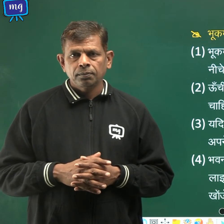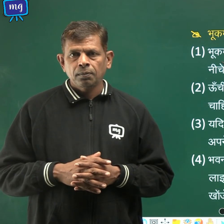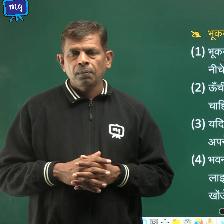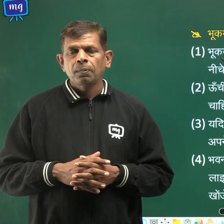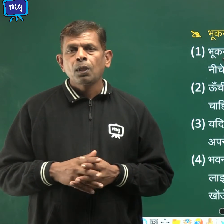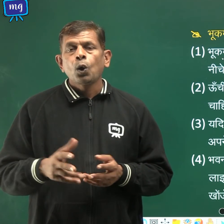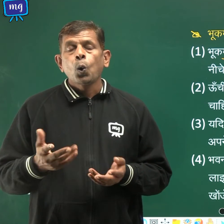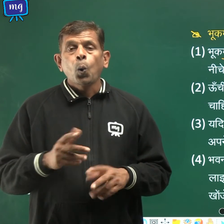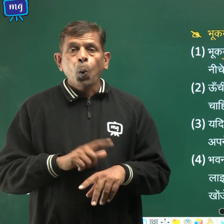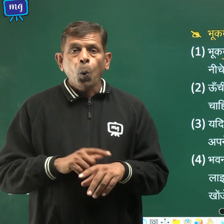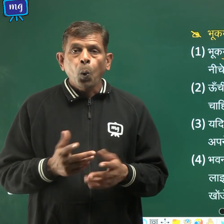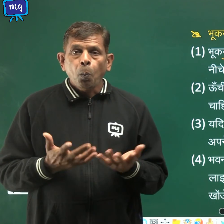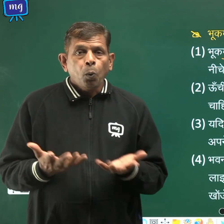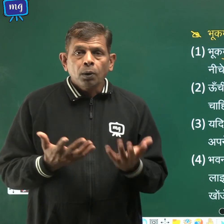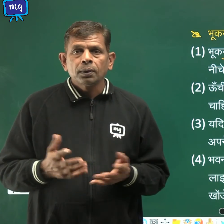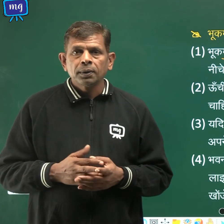भूकंप के समय